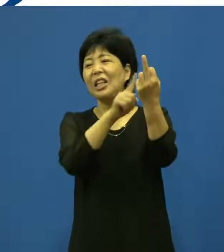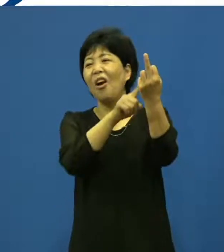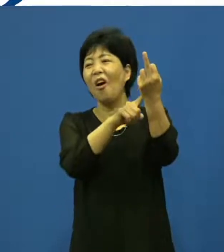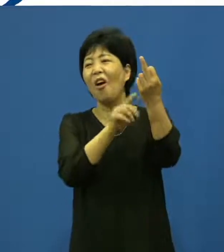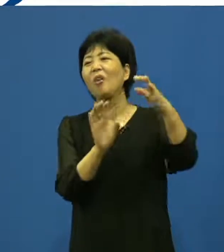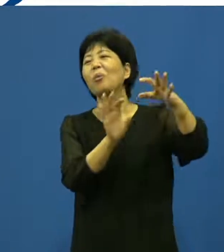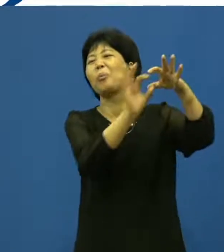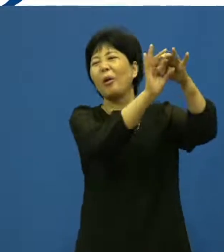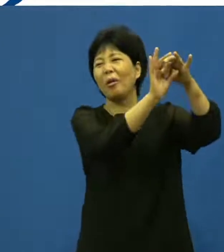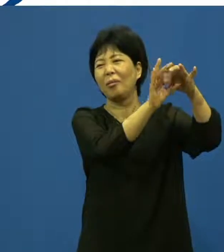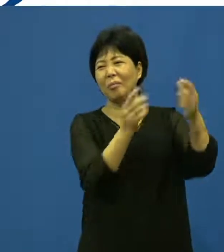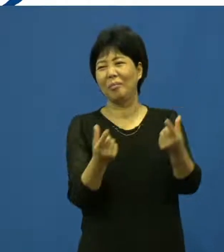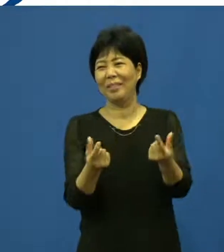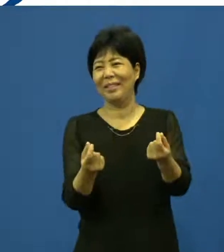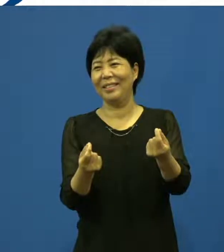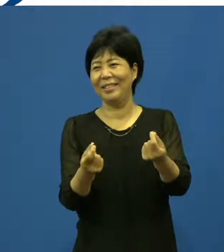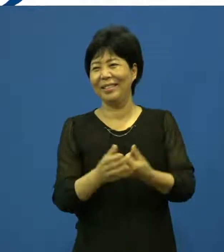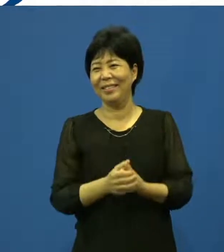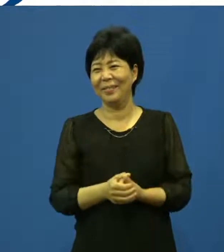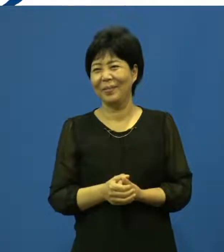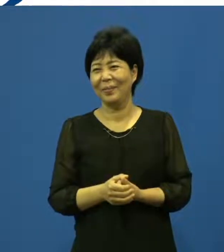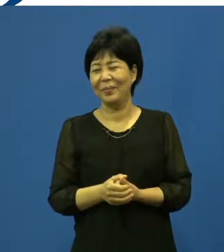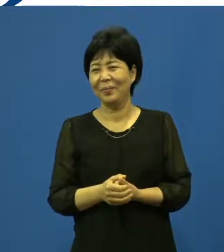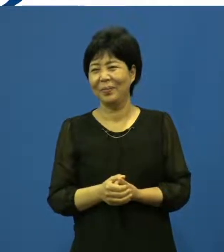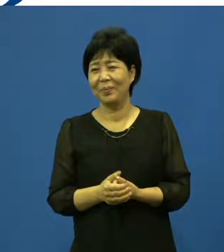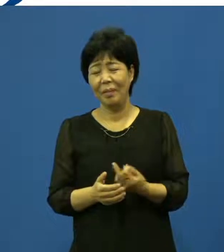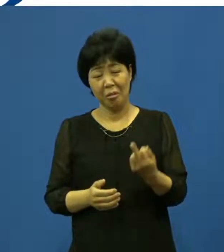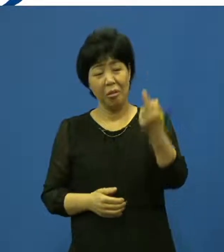큰 아들의 못마땅한 얼굴이 당연해 보입니다.